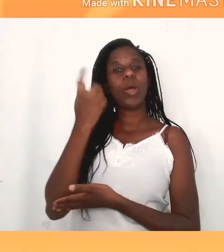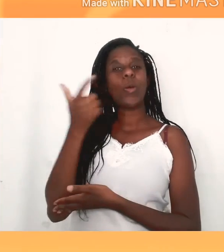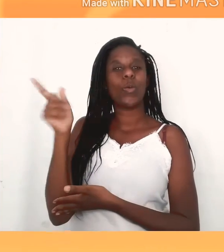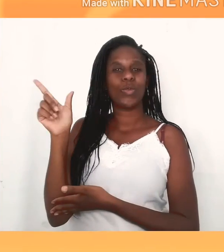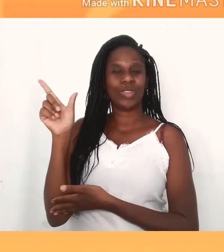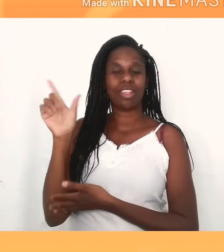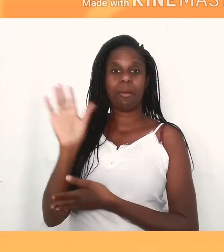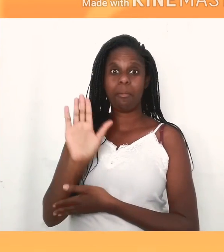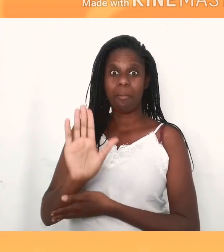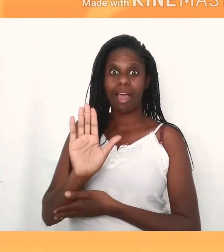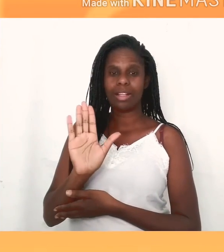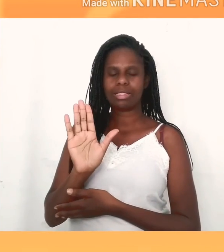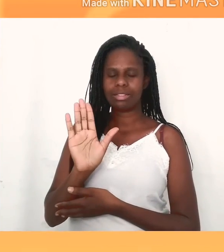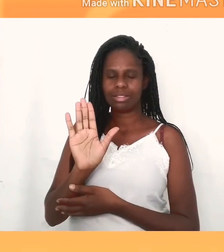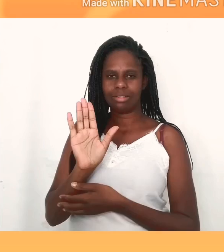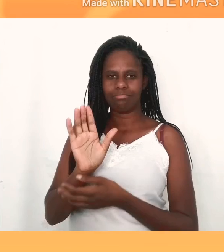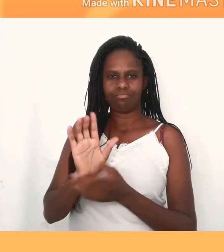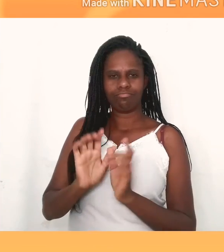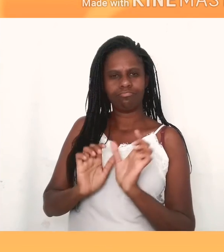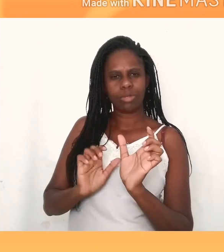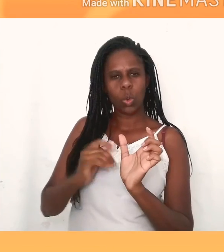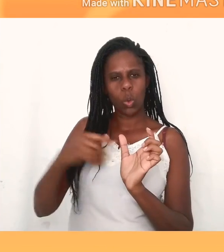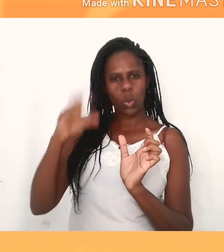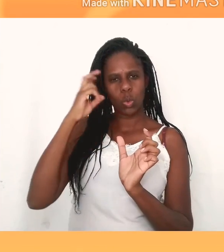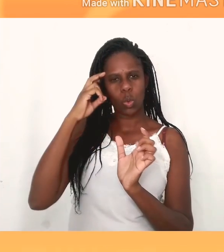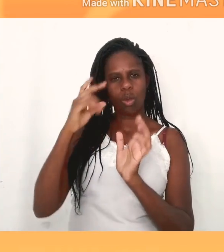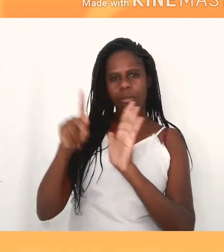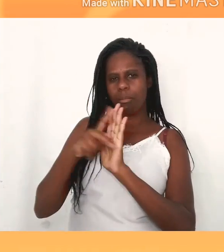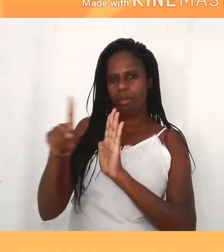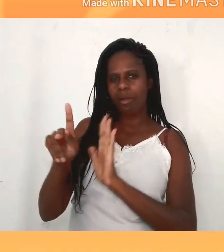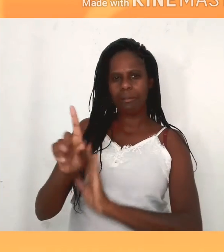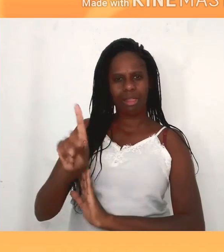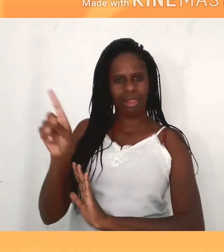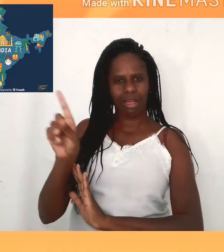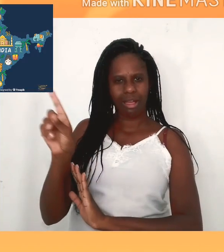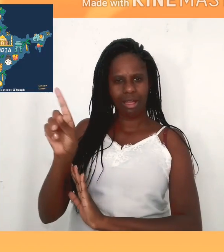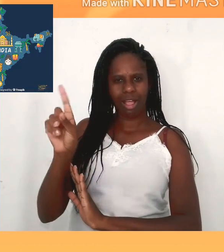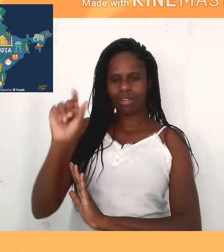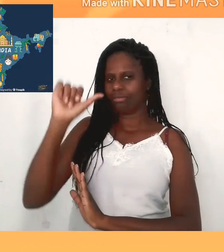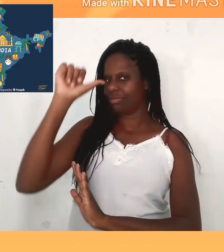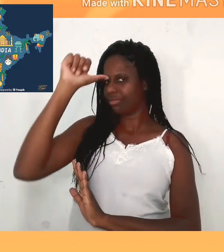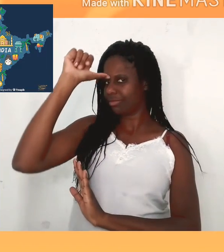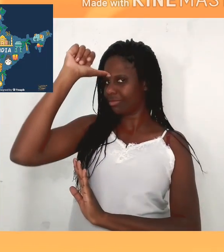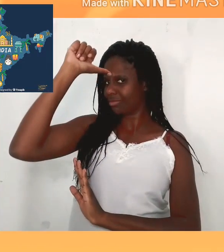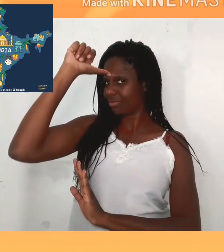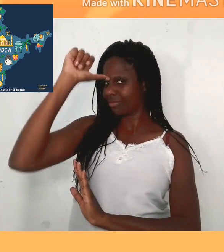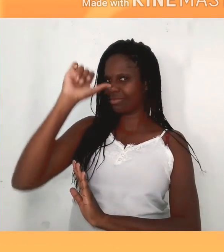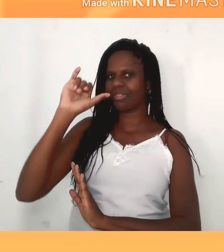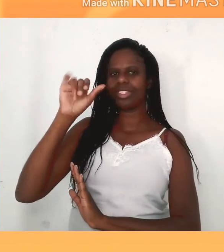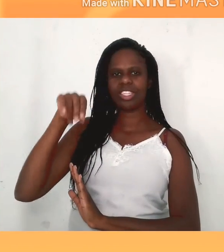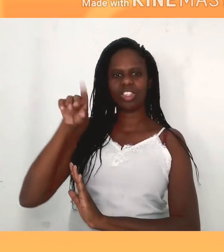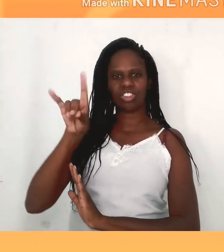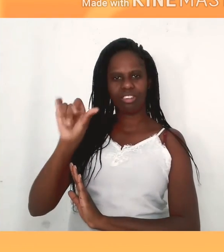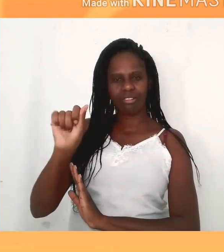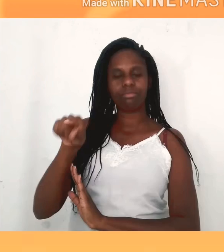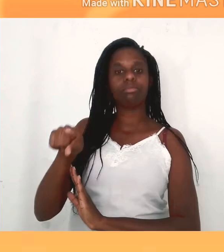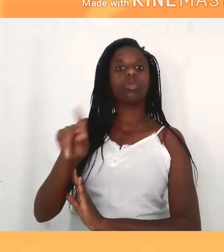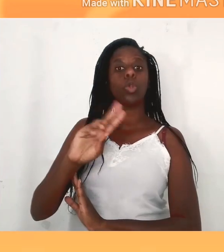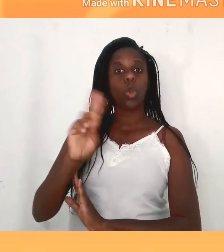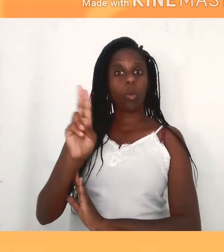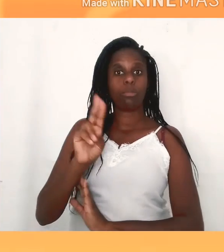mas lá na raiz desse conhecimento da cultura de onde ele veio, que a gente entende hoje como Índia, se